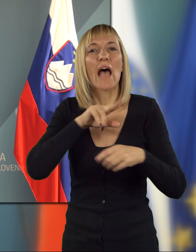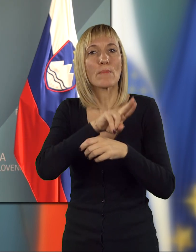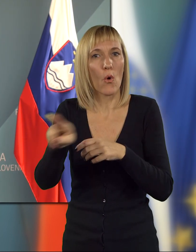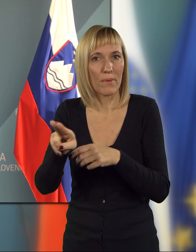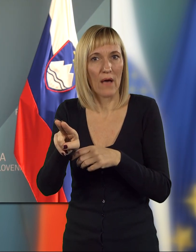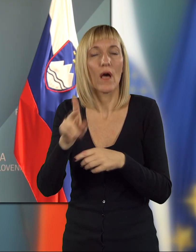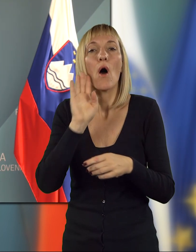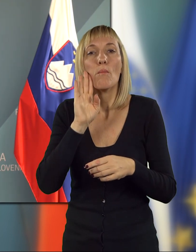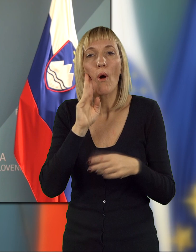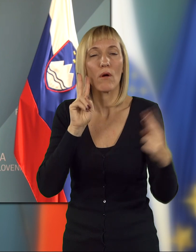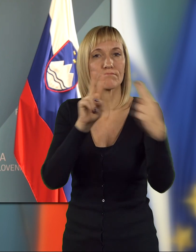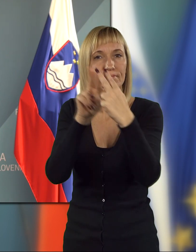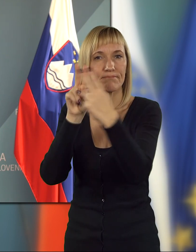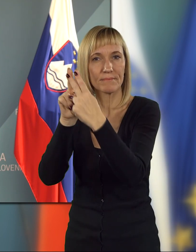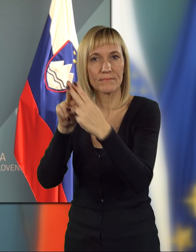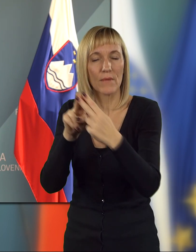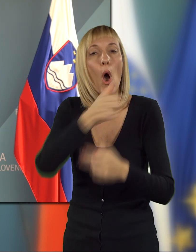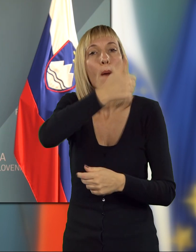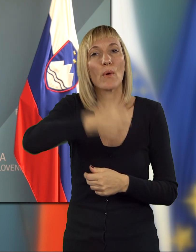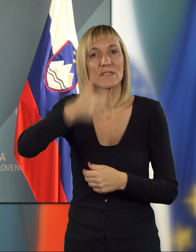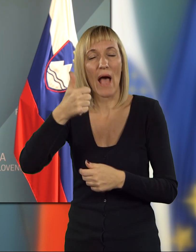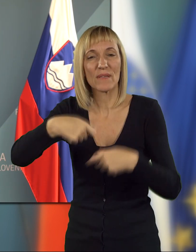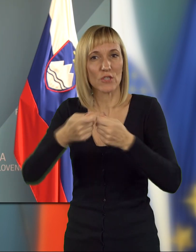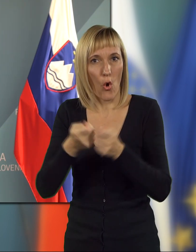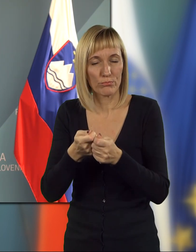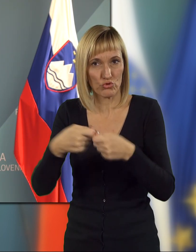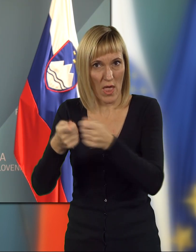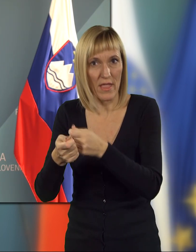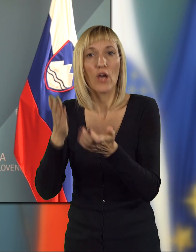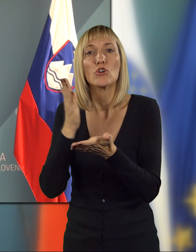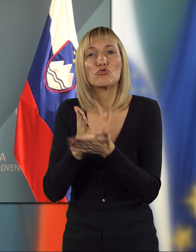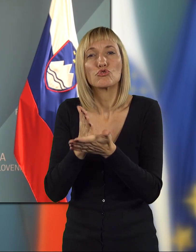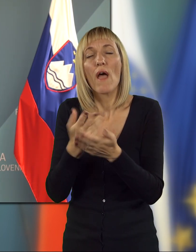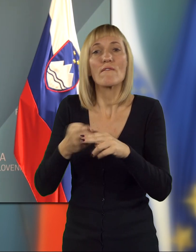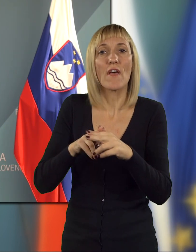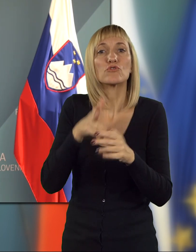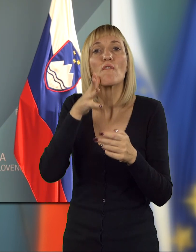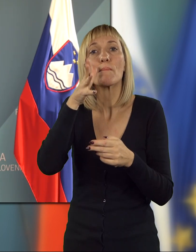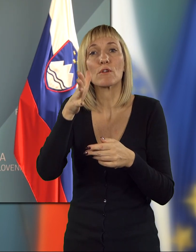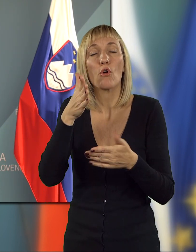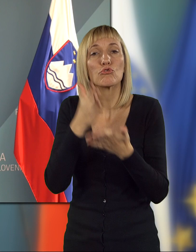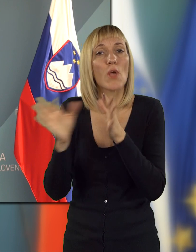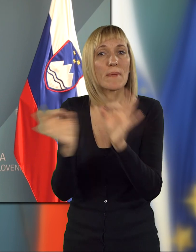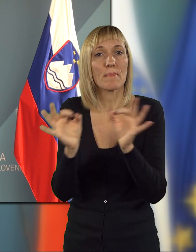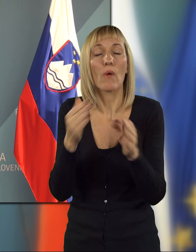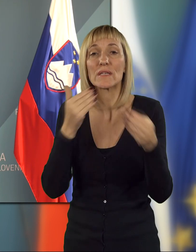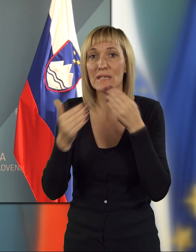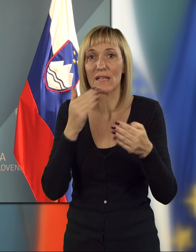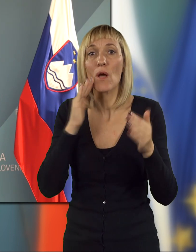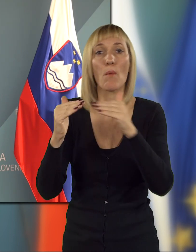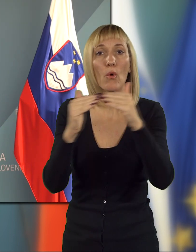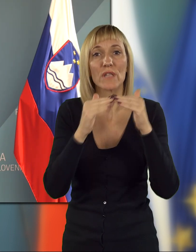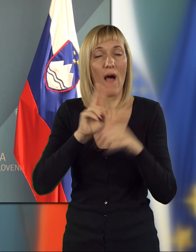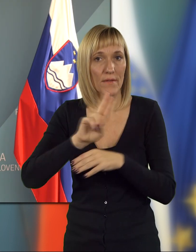lokalne samouprave, sestali s predstavniki vseh občin, še več tovrstnih sestankov je napovedanih tudi v